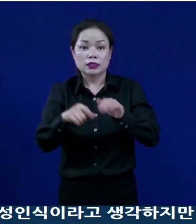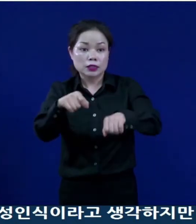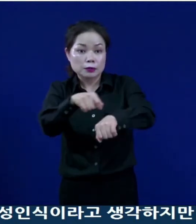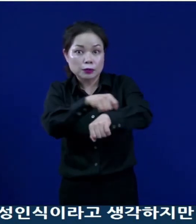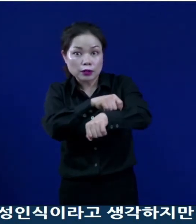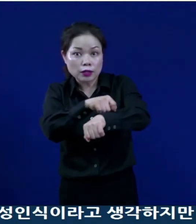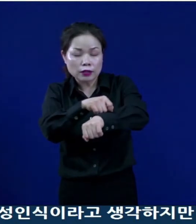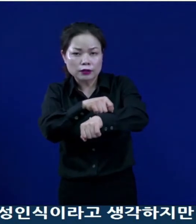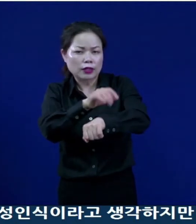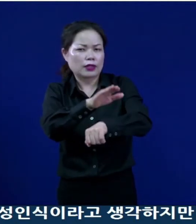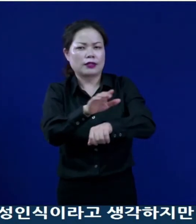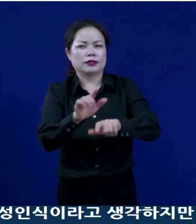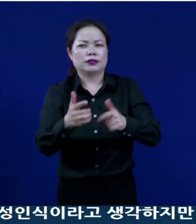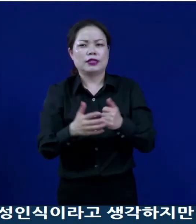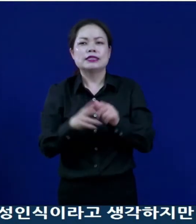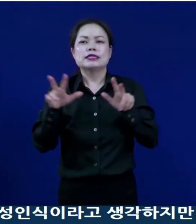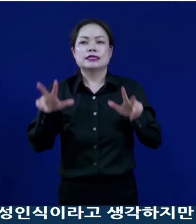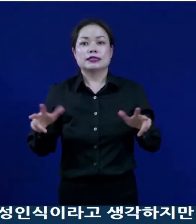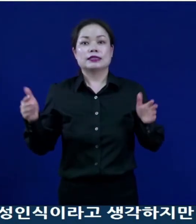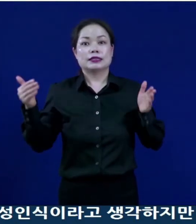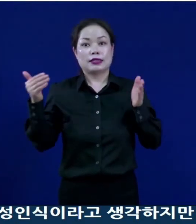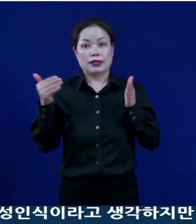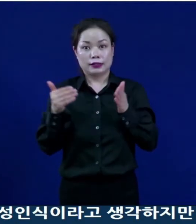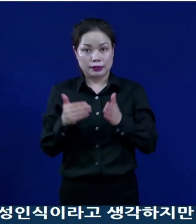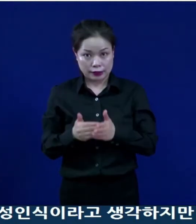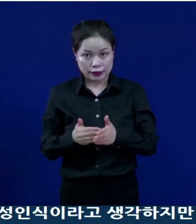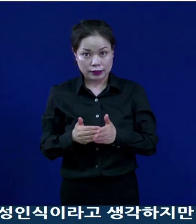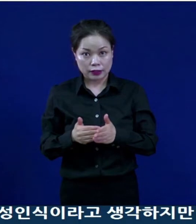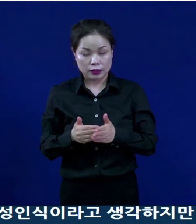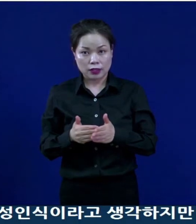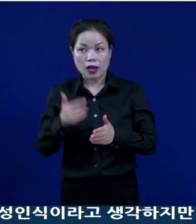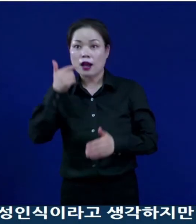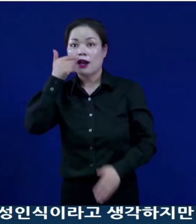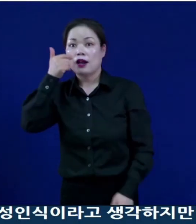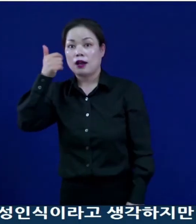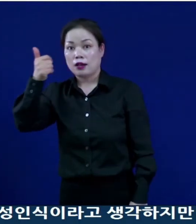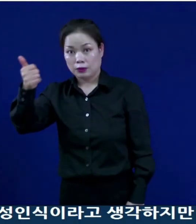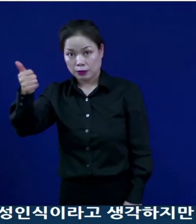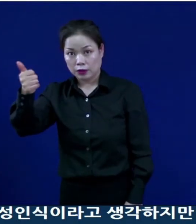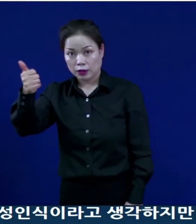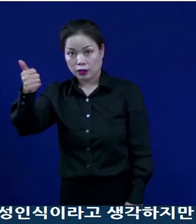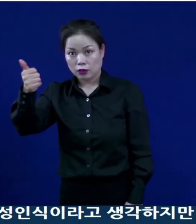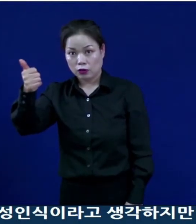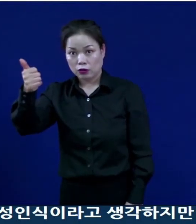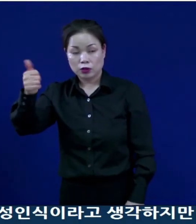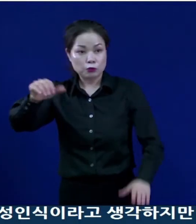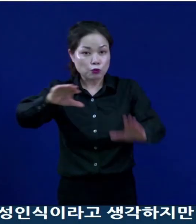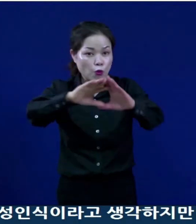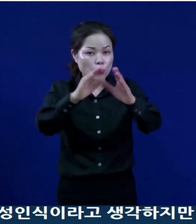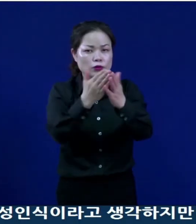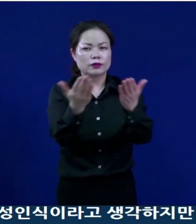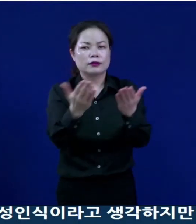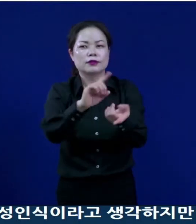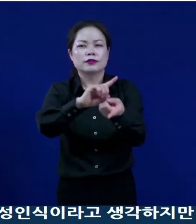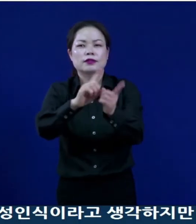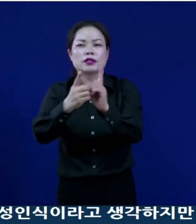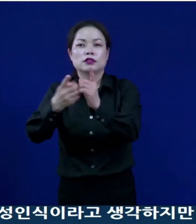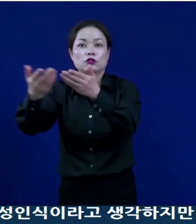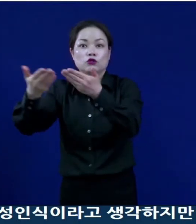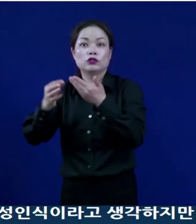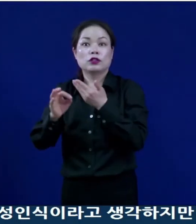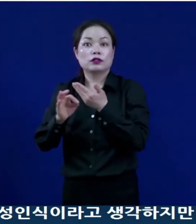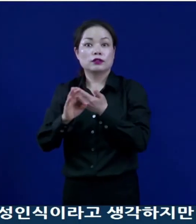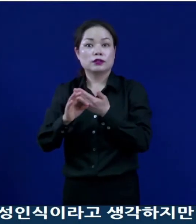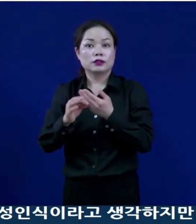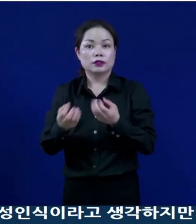특별히 이렇게 하는 것이 아니라 지금까지는 아버지가 이 모든 일들을 대신해 주었다면